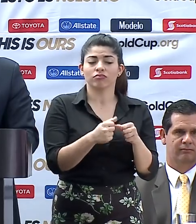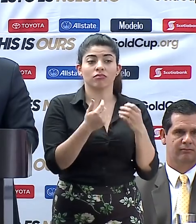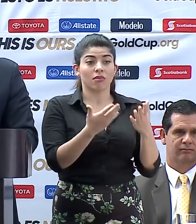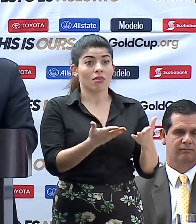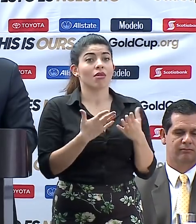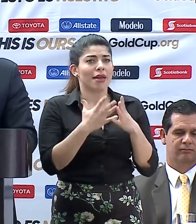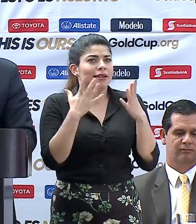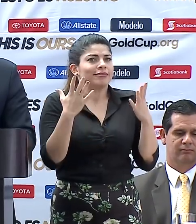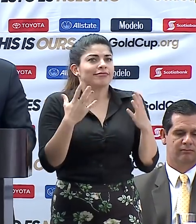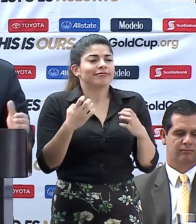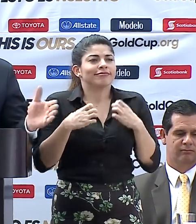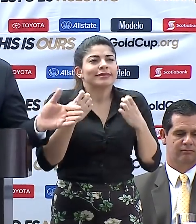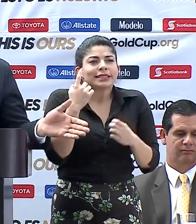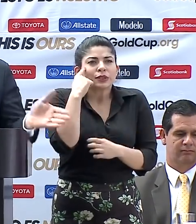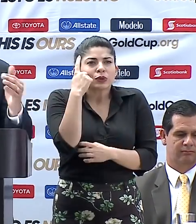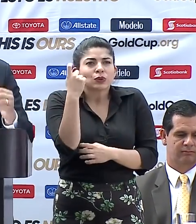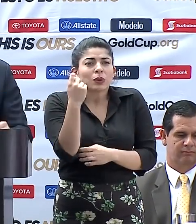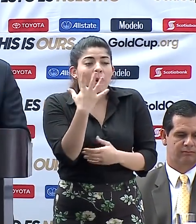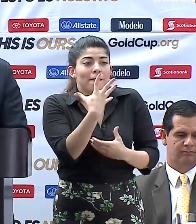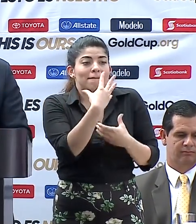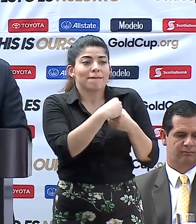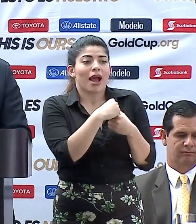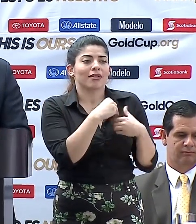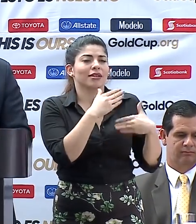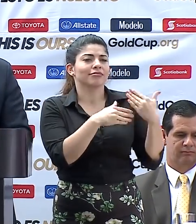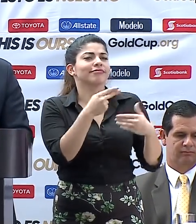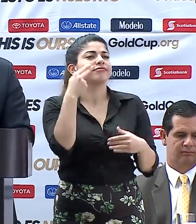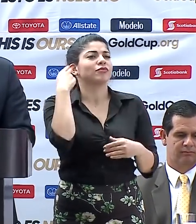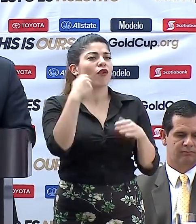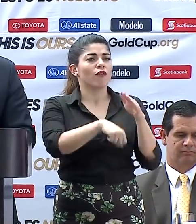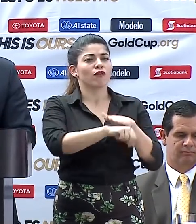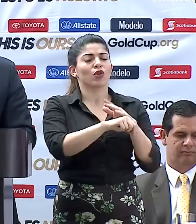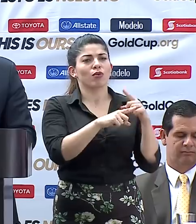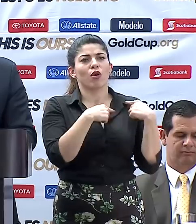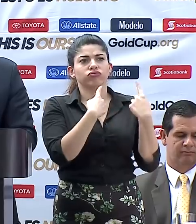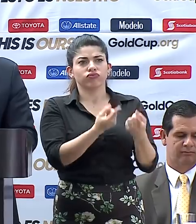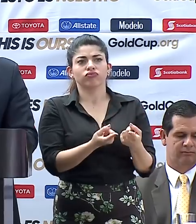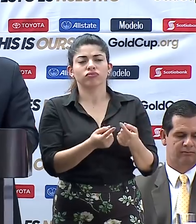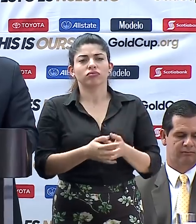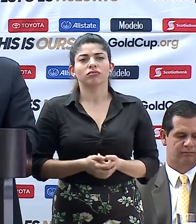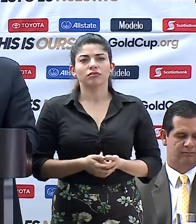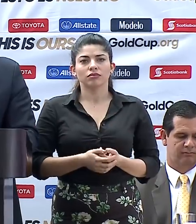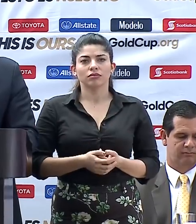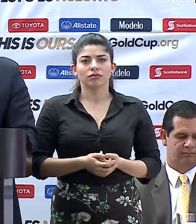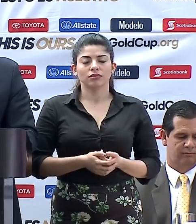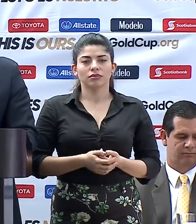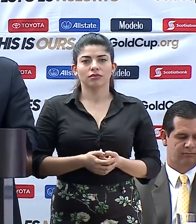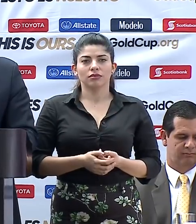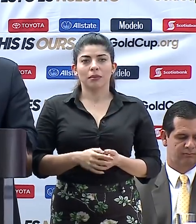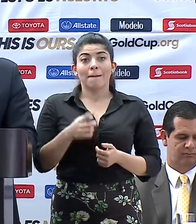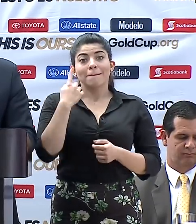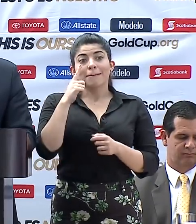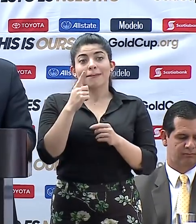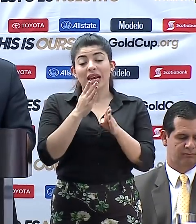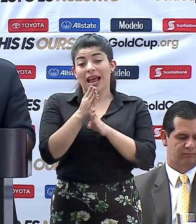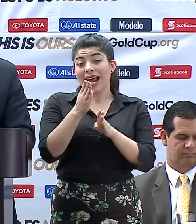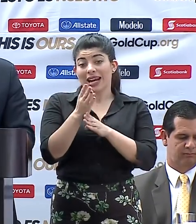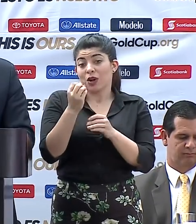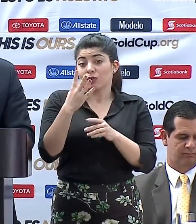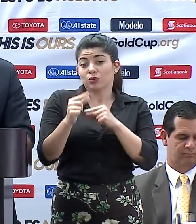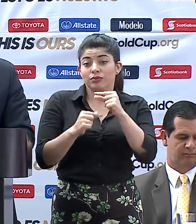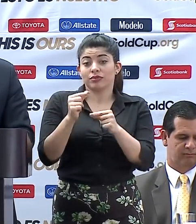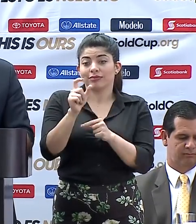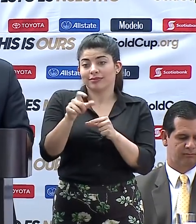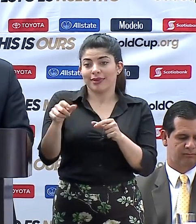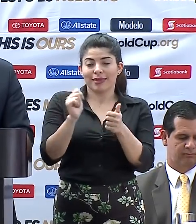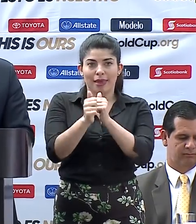generado mucha ilusión y ha sido parte de nuestro trayecto futbolístico para la carrera de generaciones de